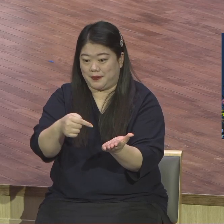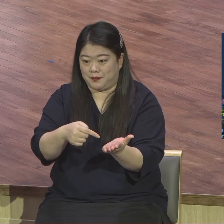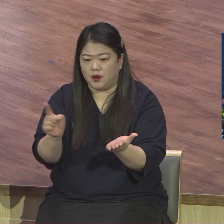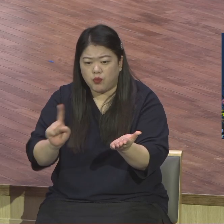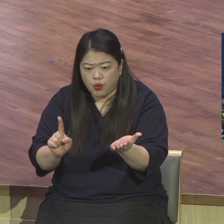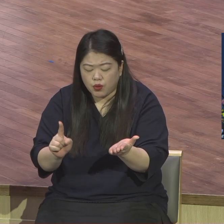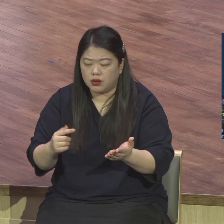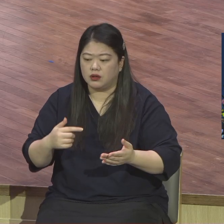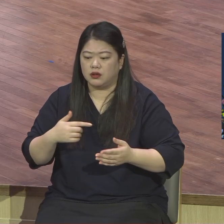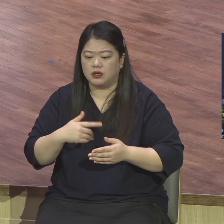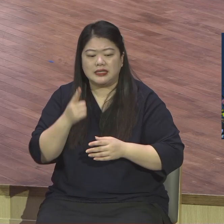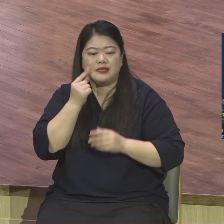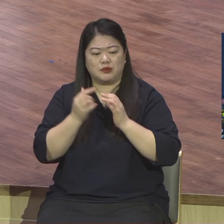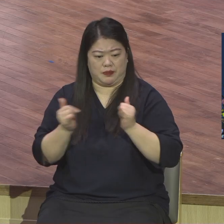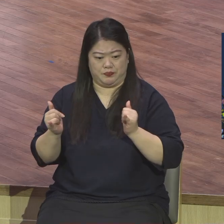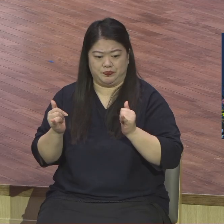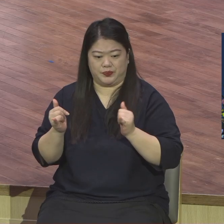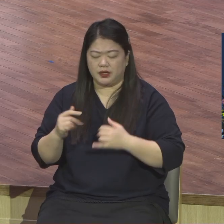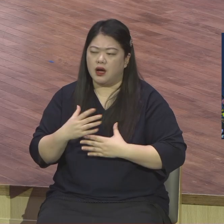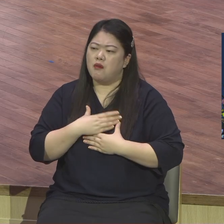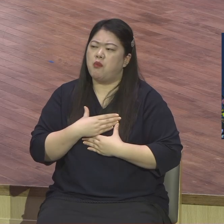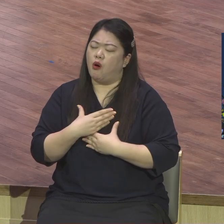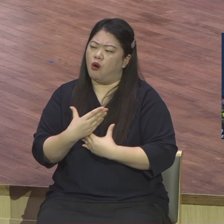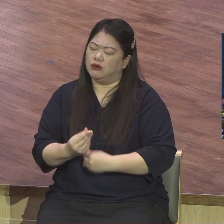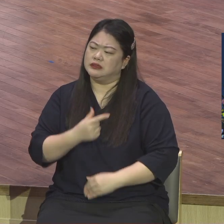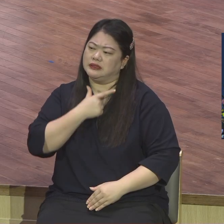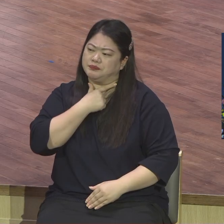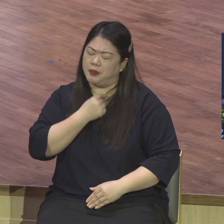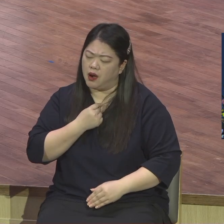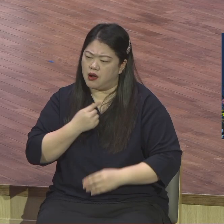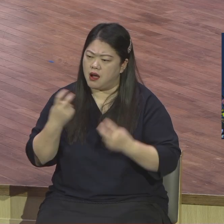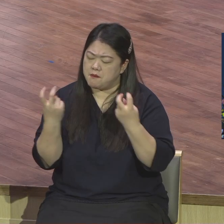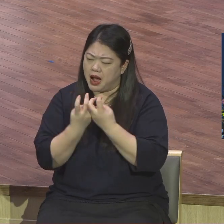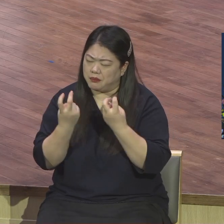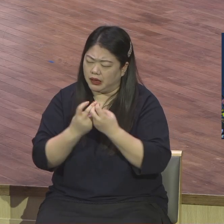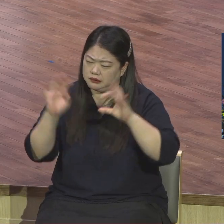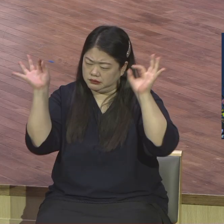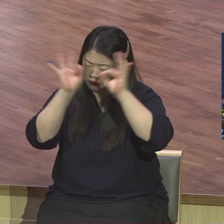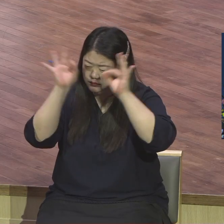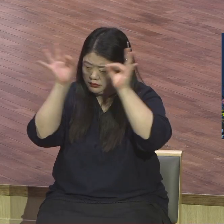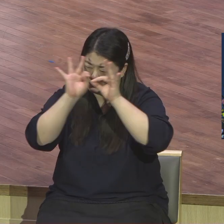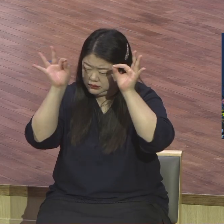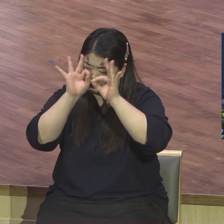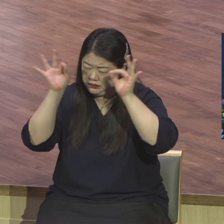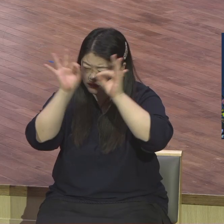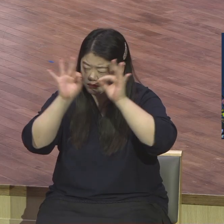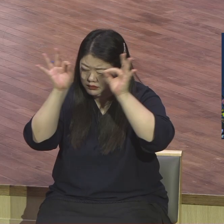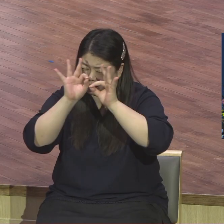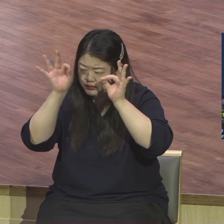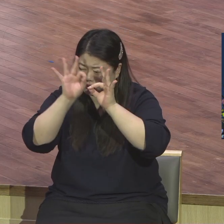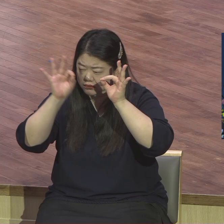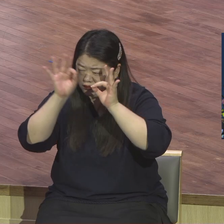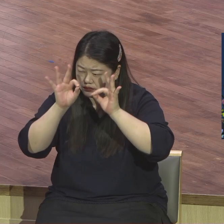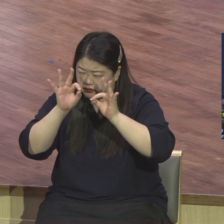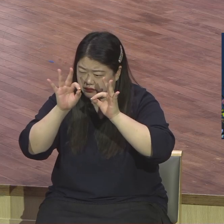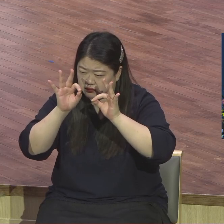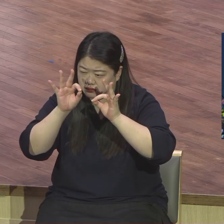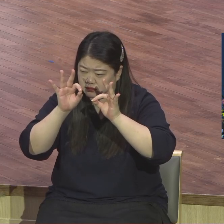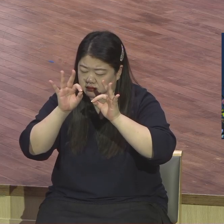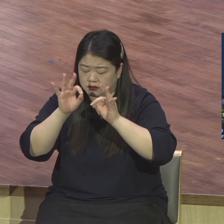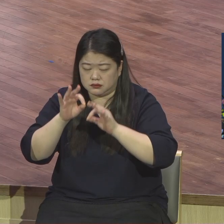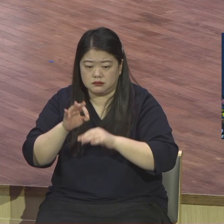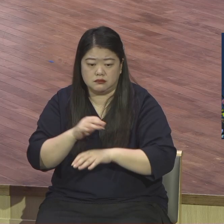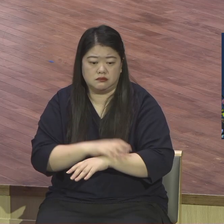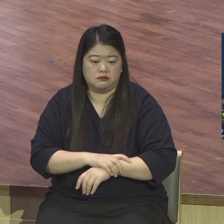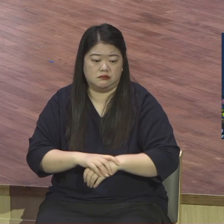고뇌를 담고 있는데 다양한 노력을 했습니다. 그런데 그 노력은 다 허사였다. 결국 그 책의